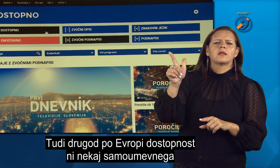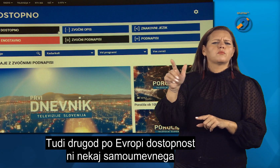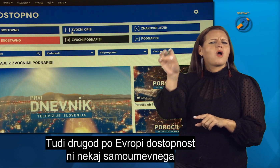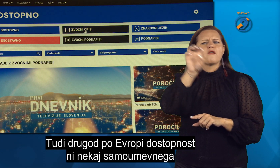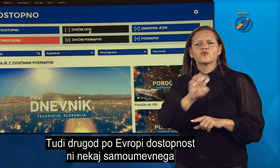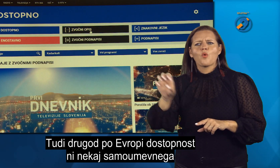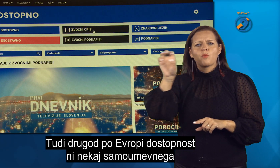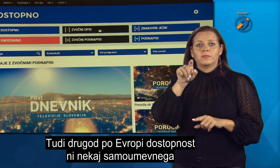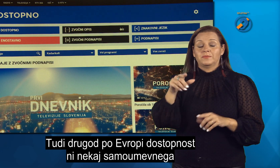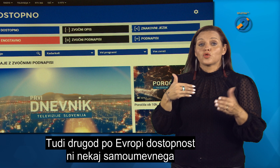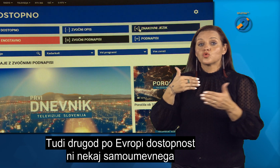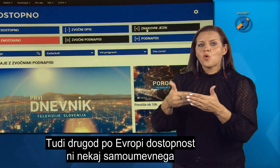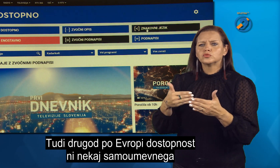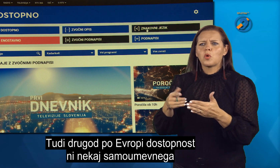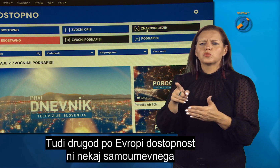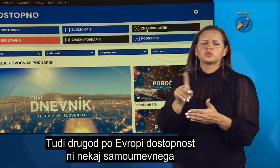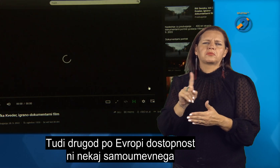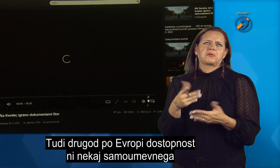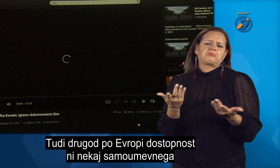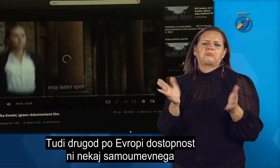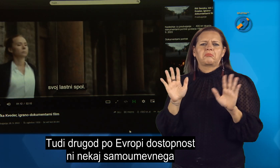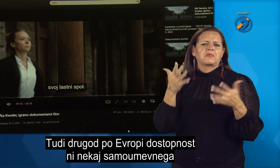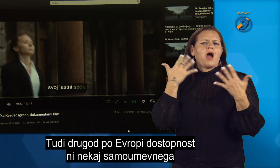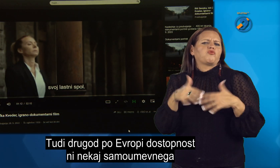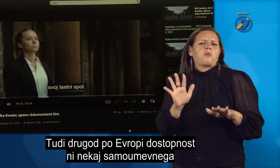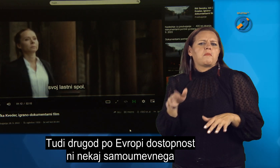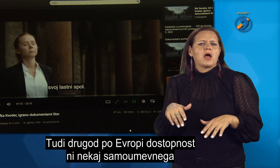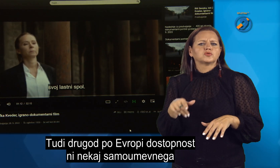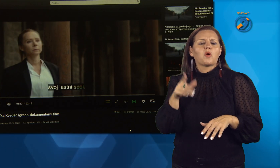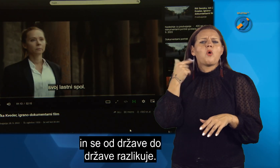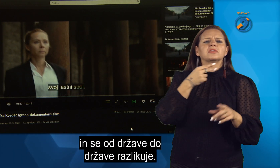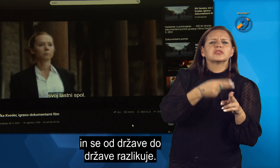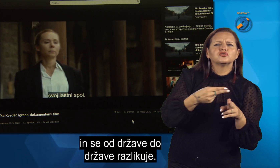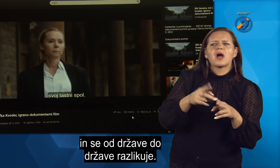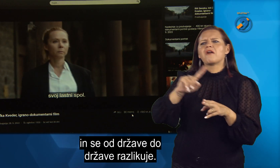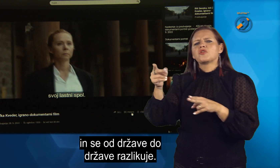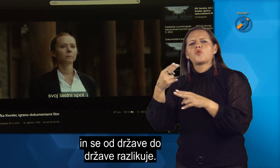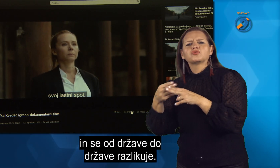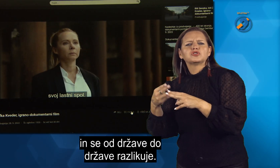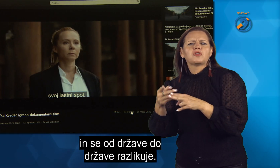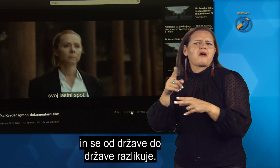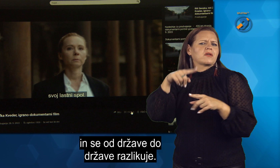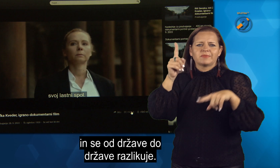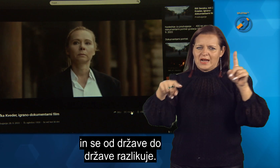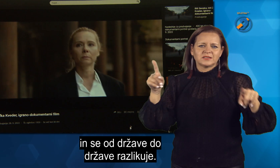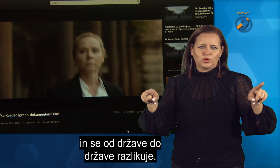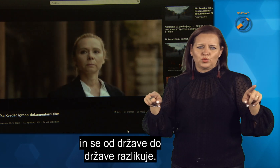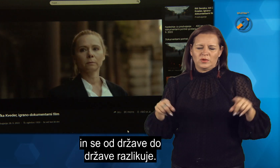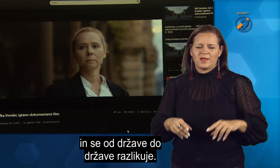Tudi drugod po Evropi dostopnost ni nekaj samoumevnega in se od države do države razlikuje.